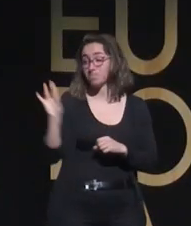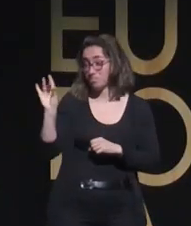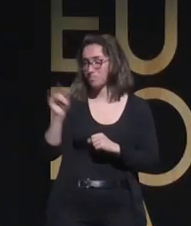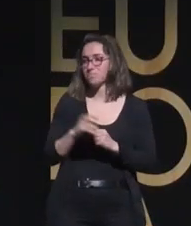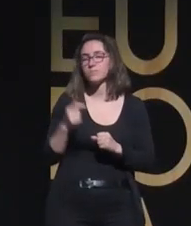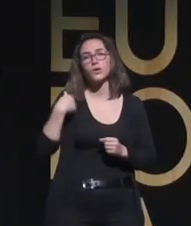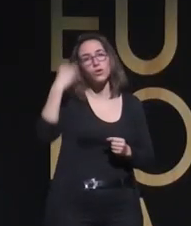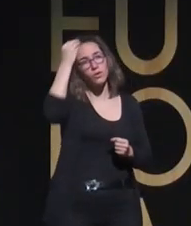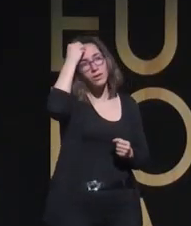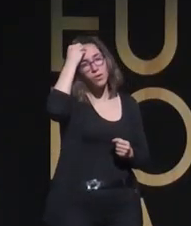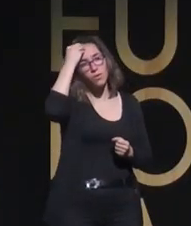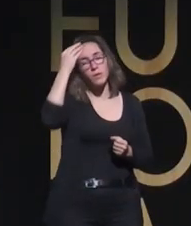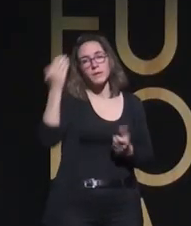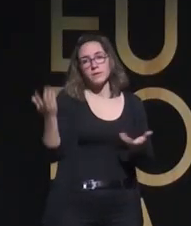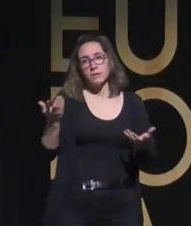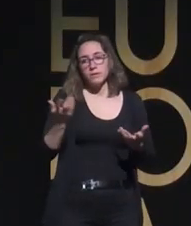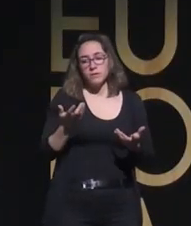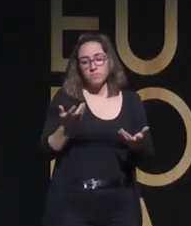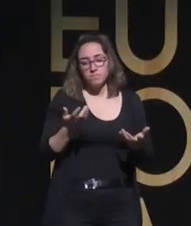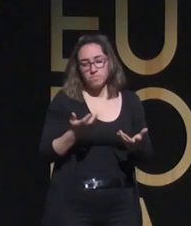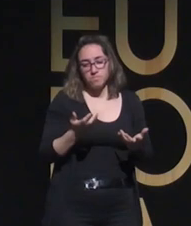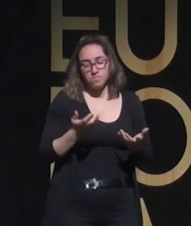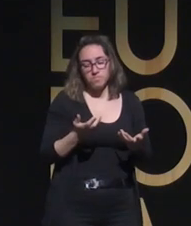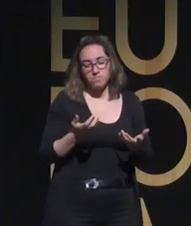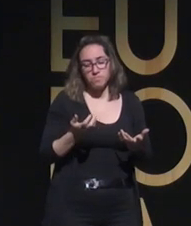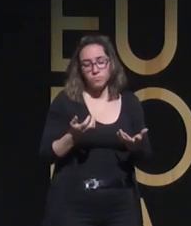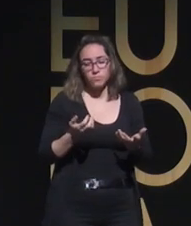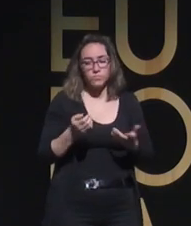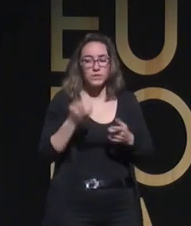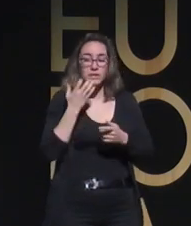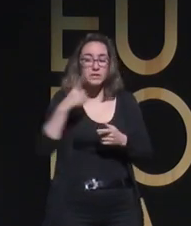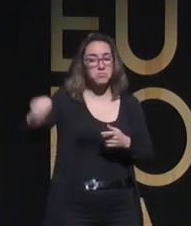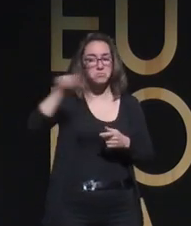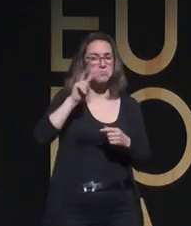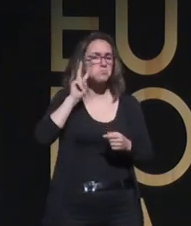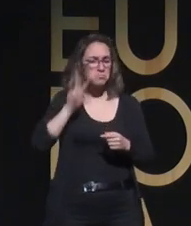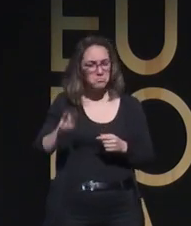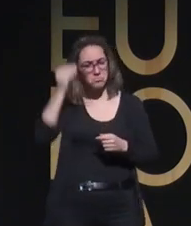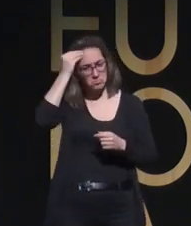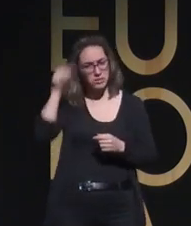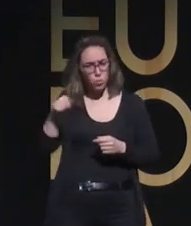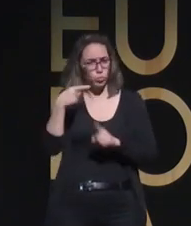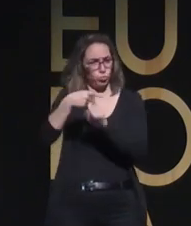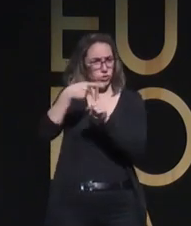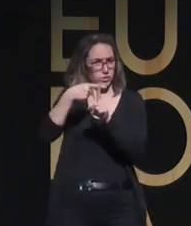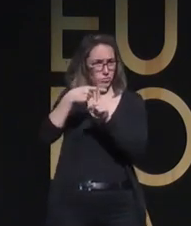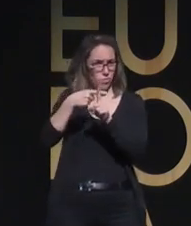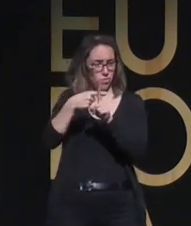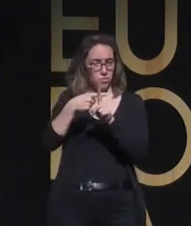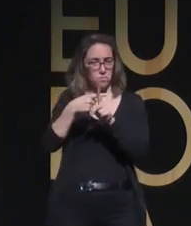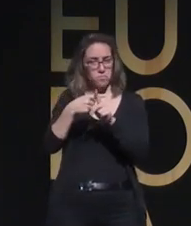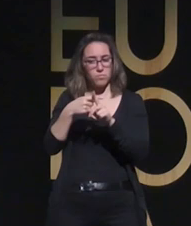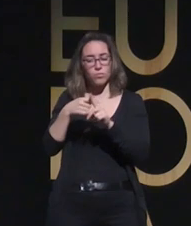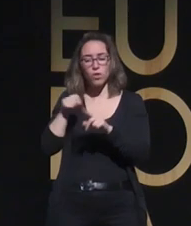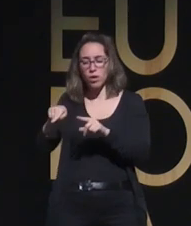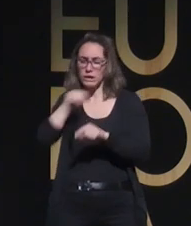que en la medida que creáis que eso es bueno para vuestros hijos, si no lo perciban como una norma